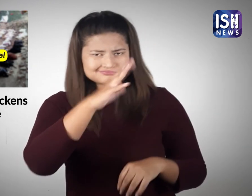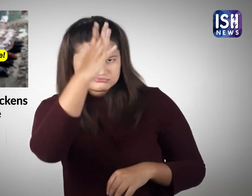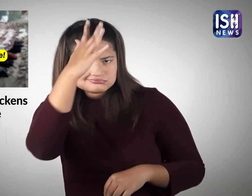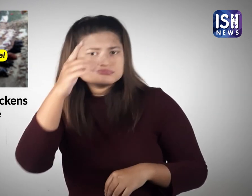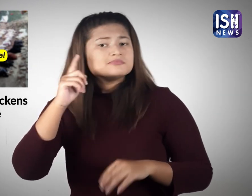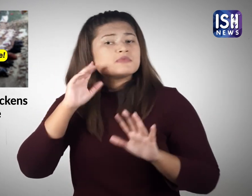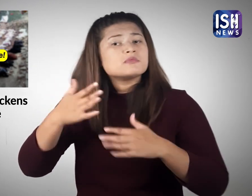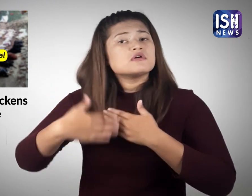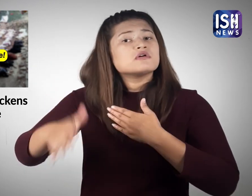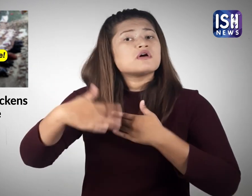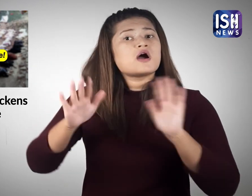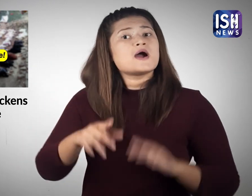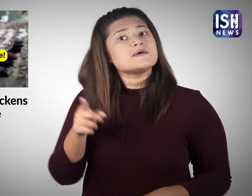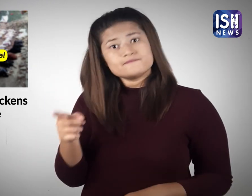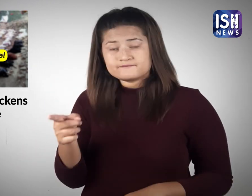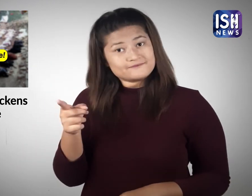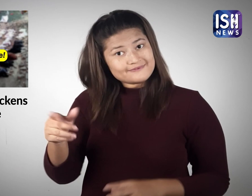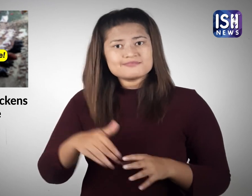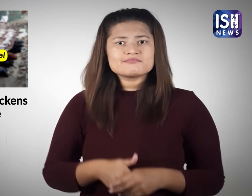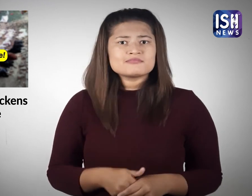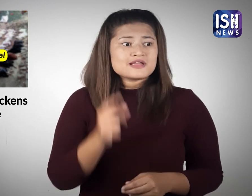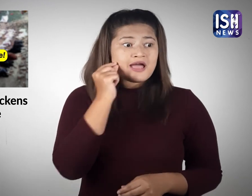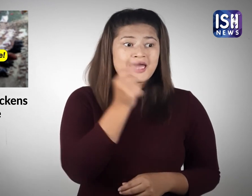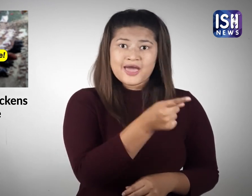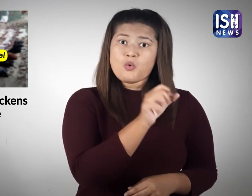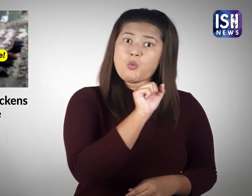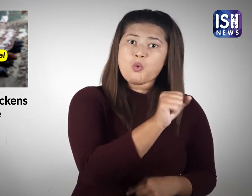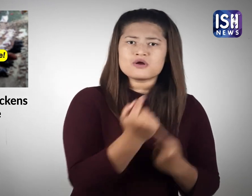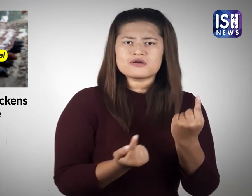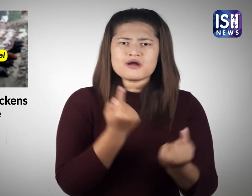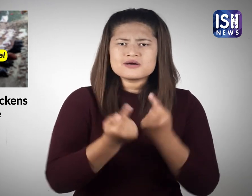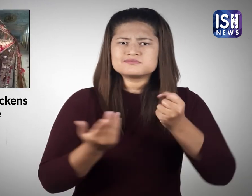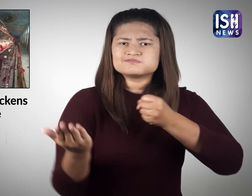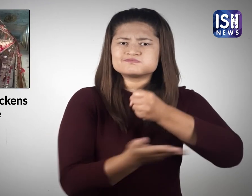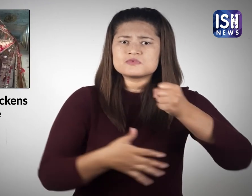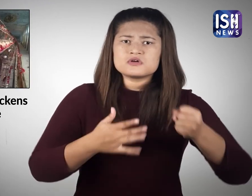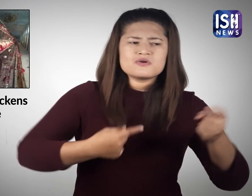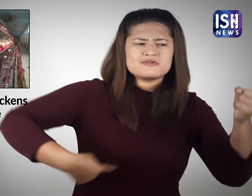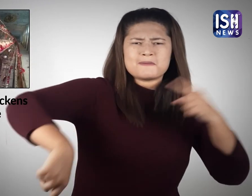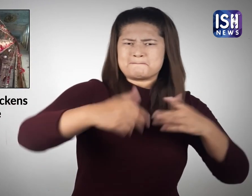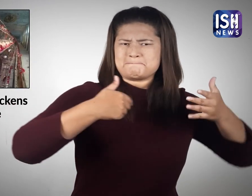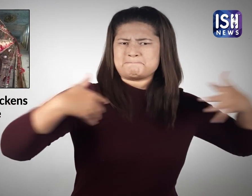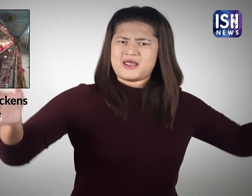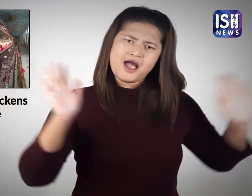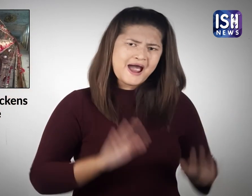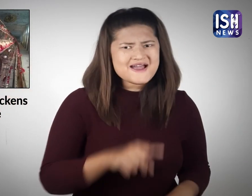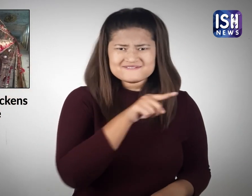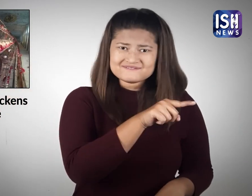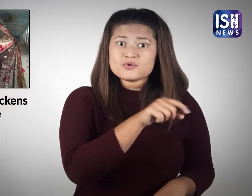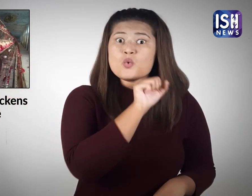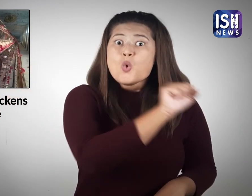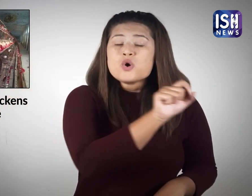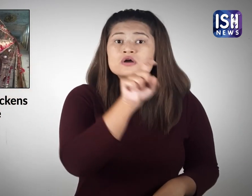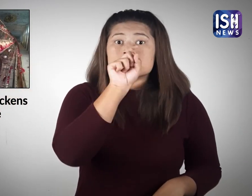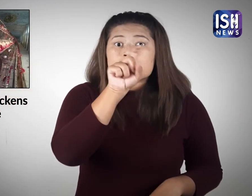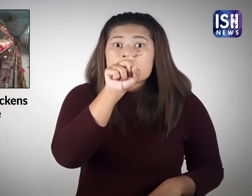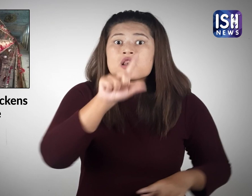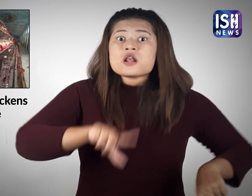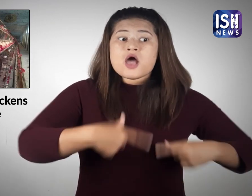रामशंद्रा ने मना कर दिया। रंजीत के मूर्गी के फारम में लगबग 2000 मूर्गिया हैं और वे शोर